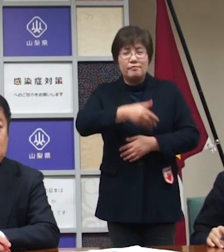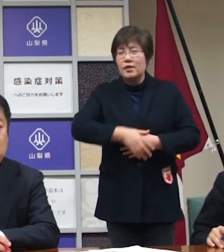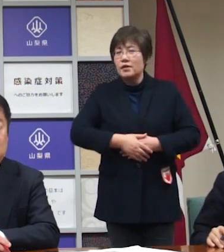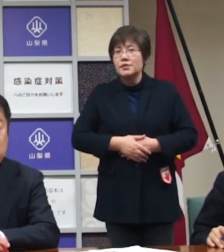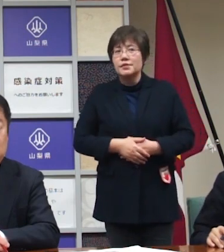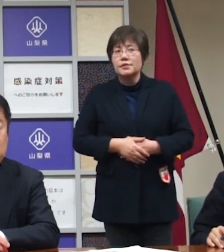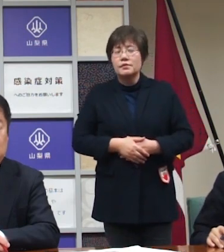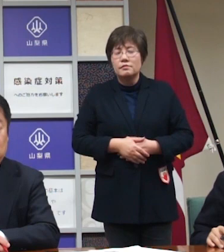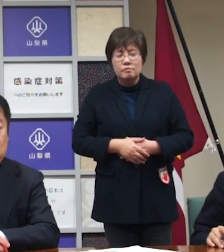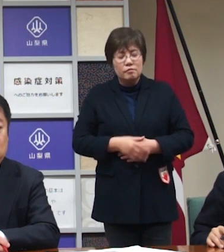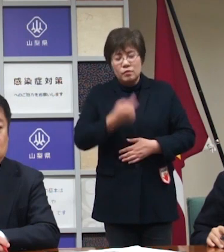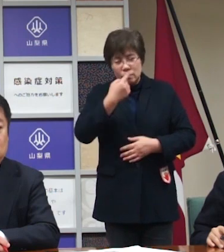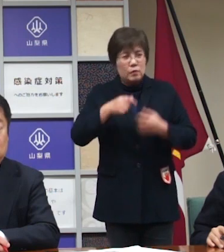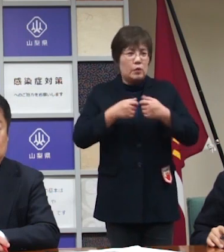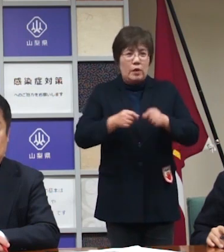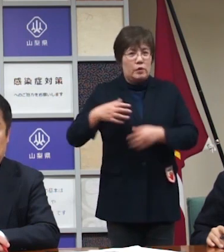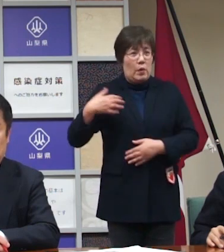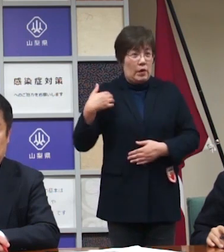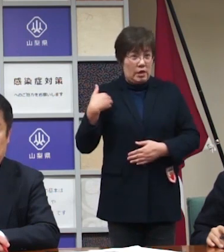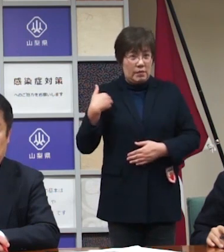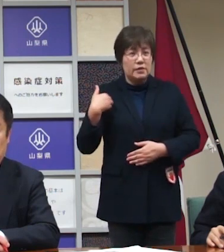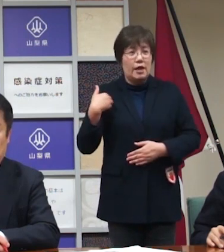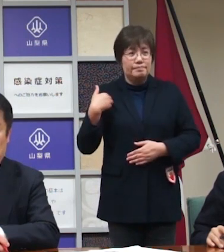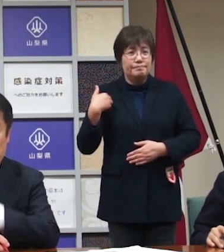とよくわかりませんが、